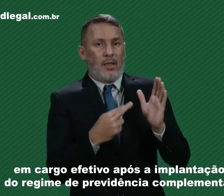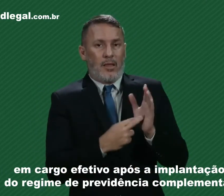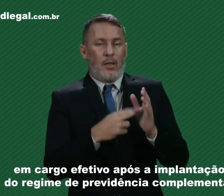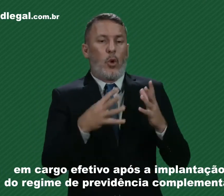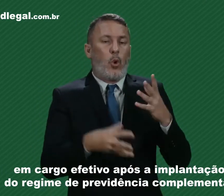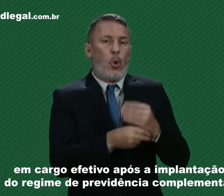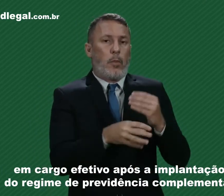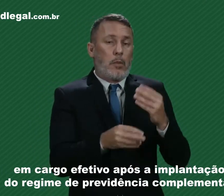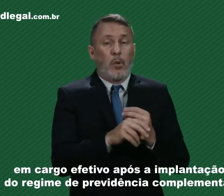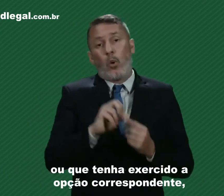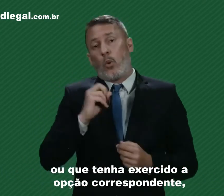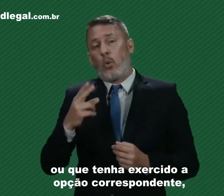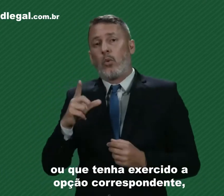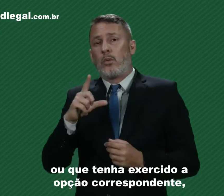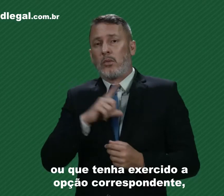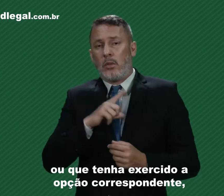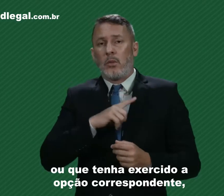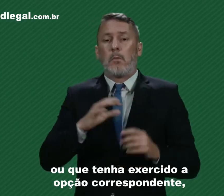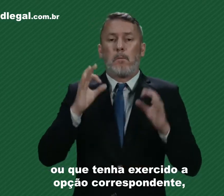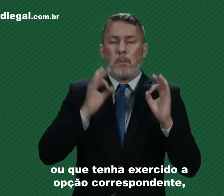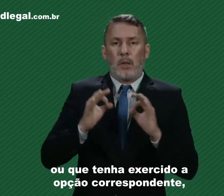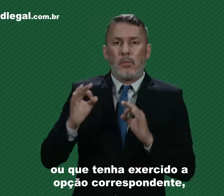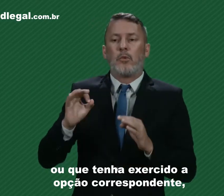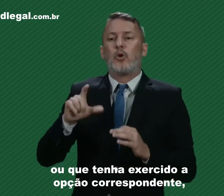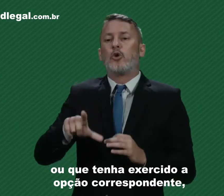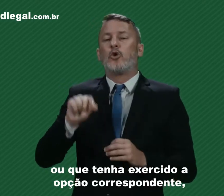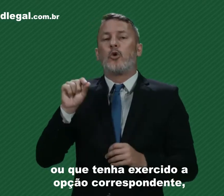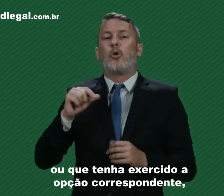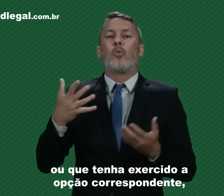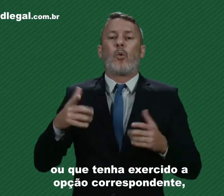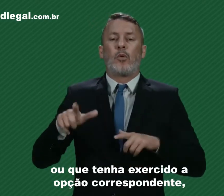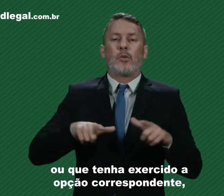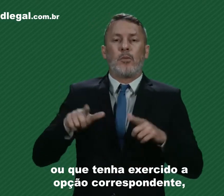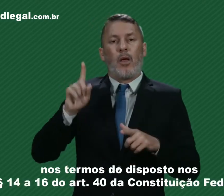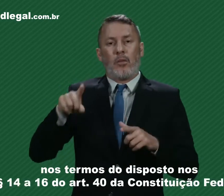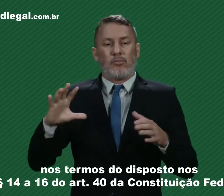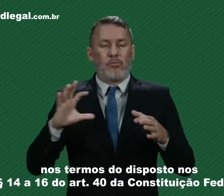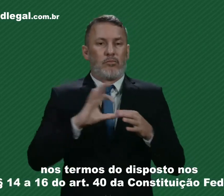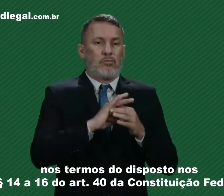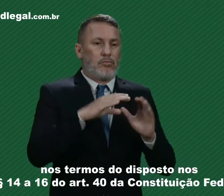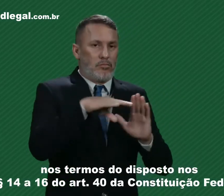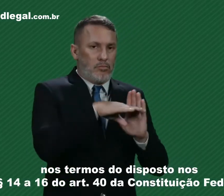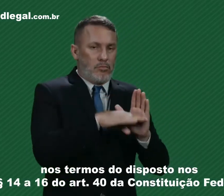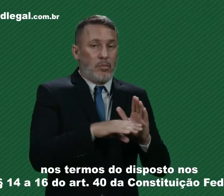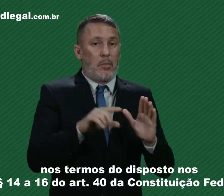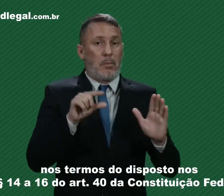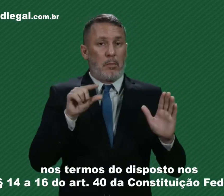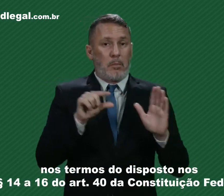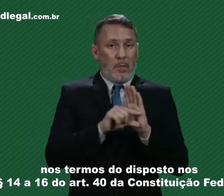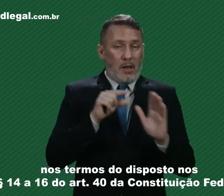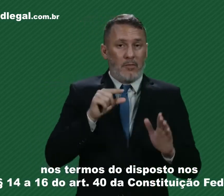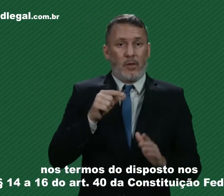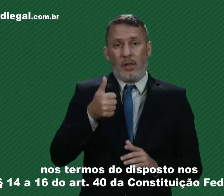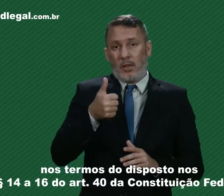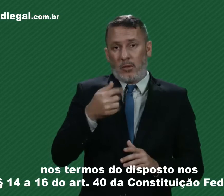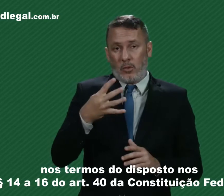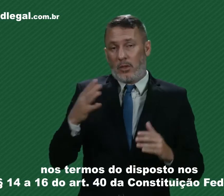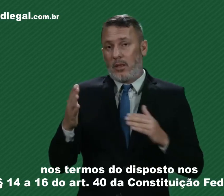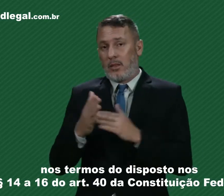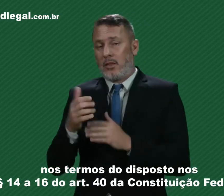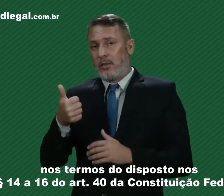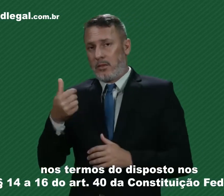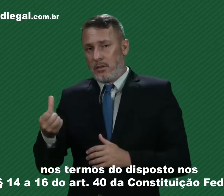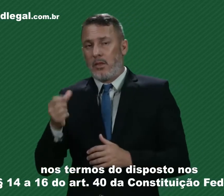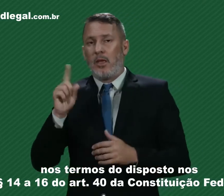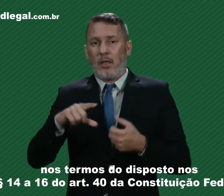de previdência complementar ou que tenha exercido a opção correspondente nos termos do disposto nos parágrafos 14